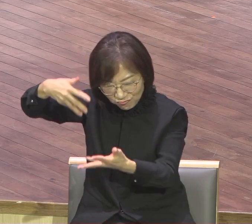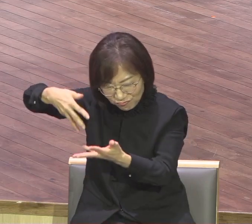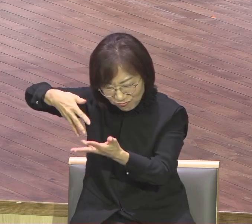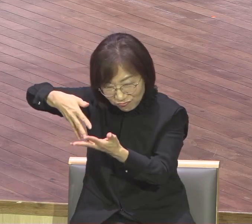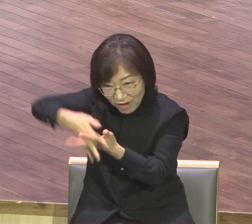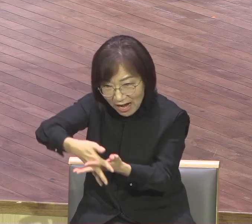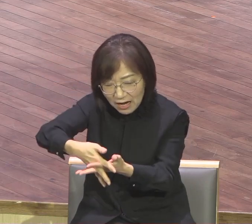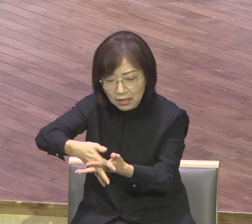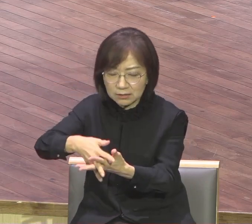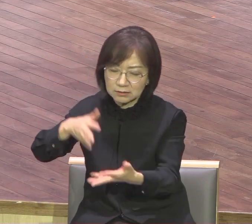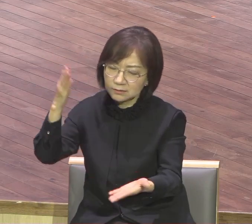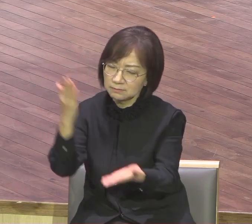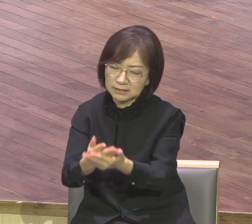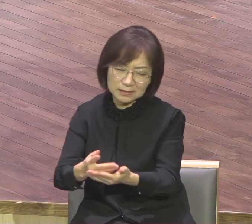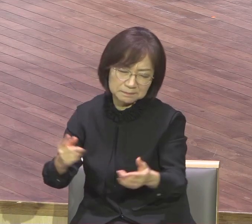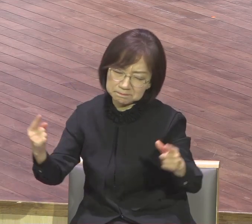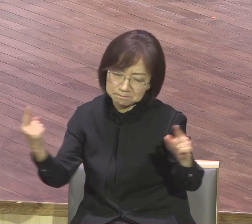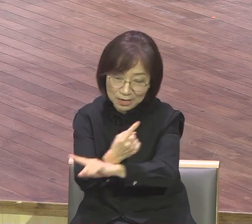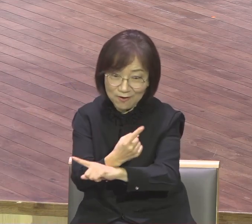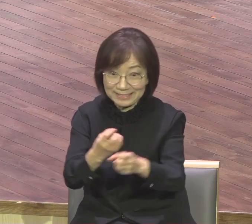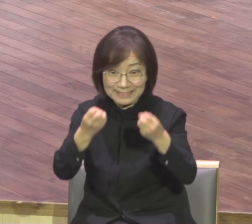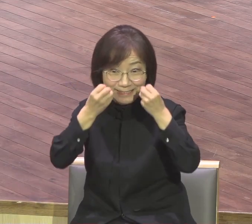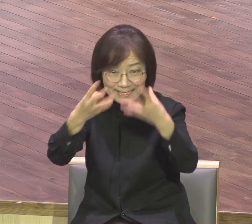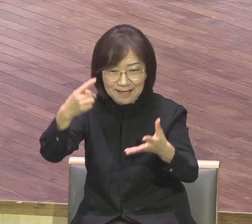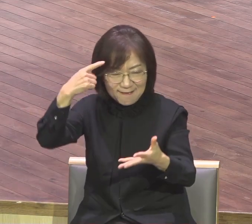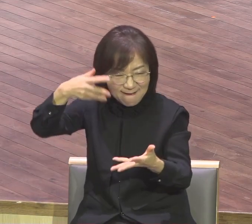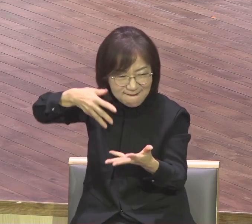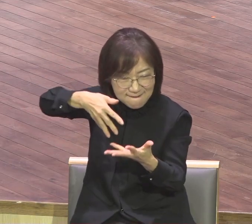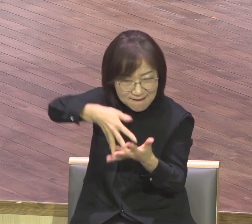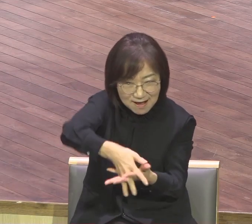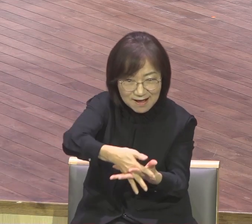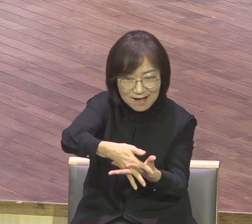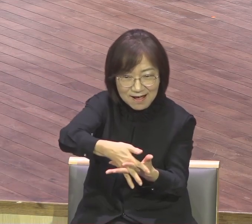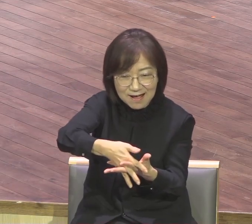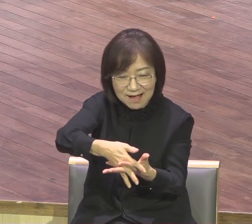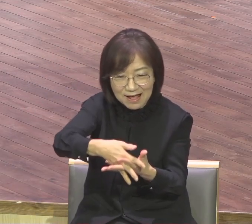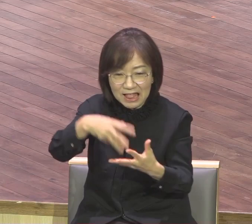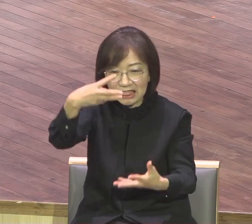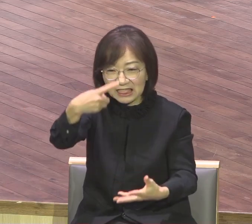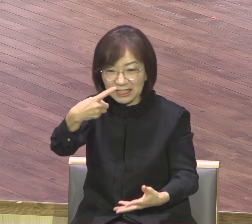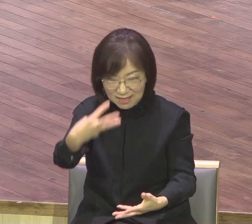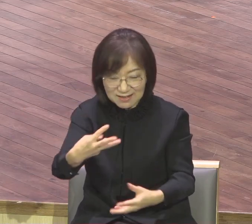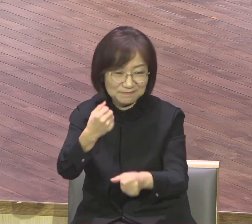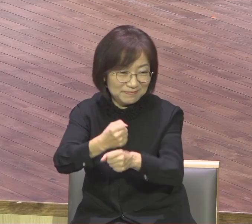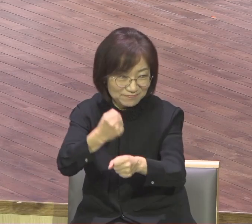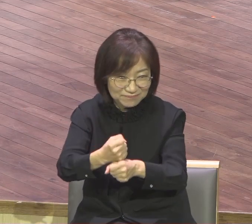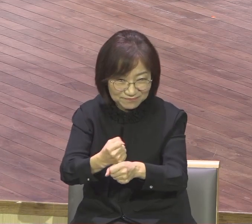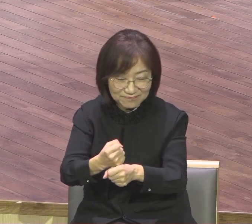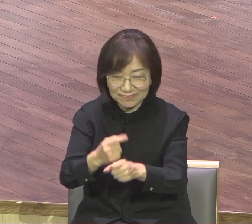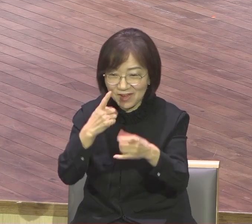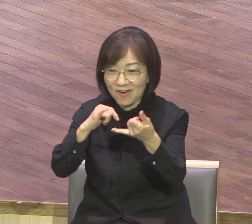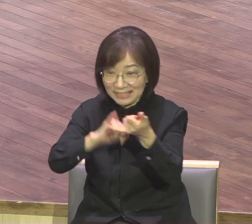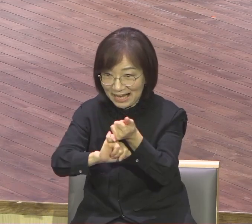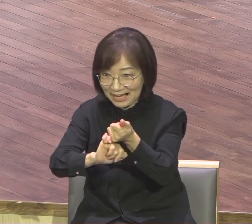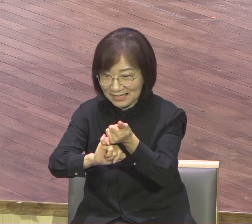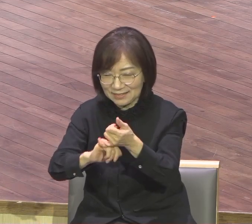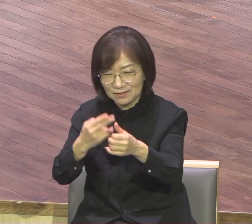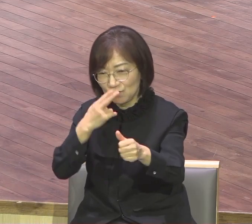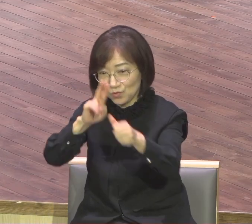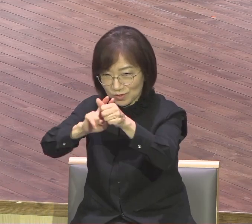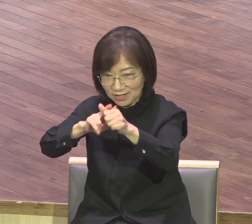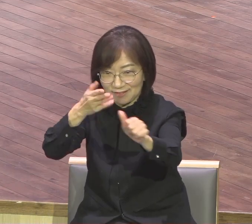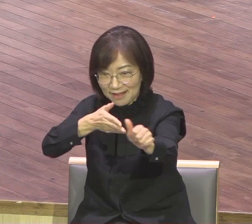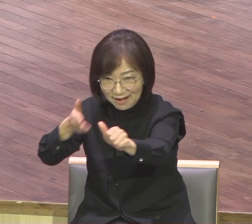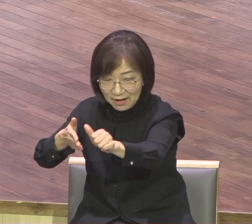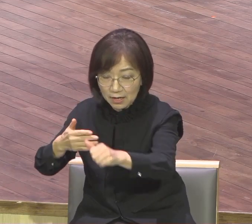nuevos. 그리고 언약 도전해라. Y ustedes desafíen solamente. 그걸 강조했어요. Y está enfatizando en eso. 그래서 자신의 삶을